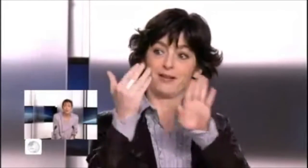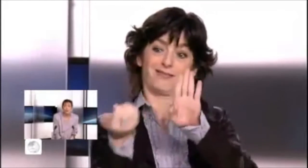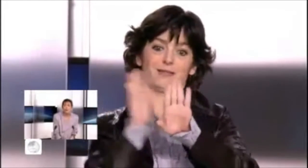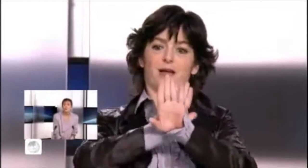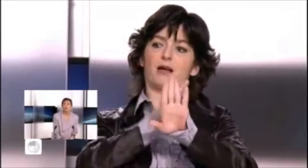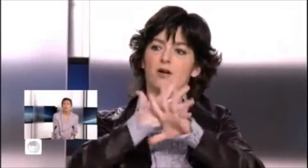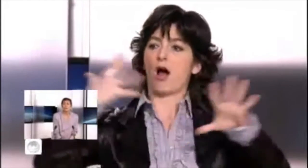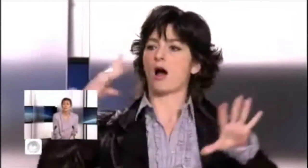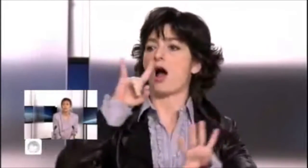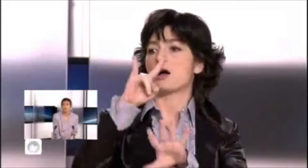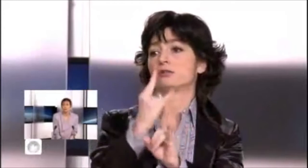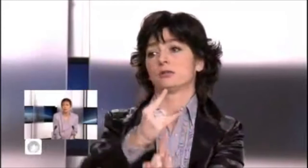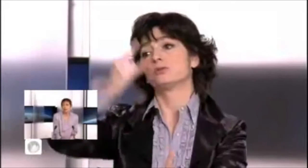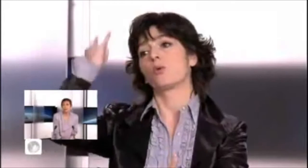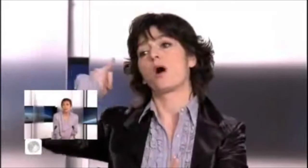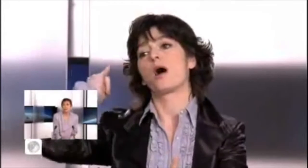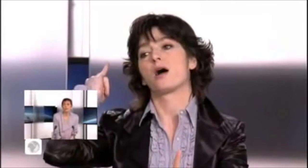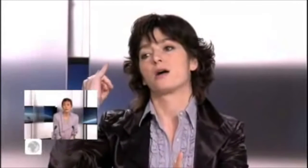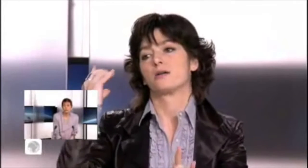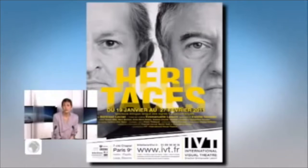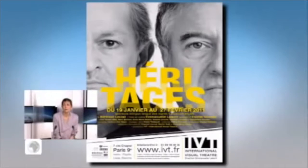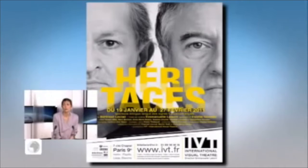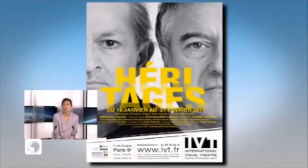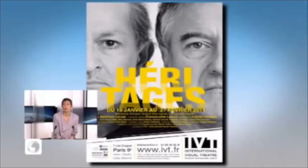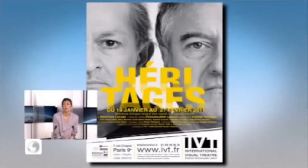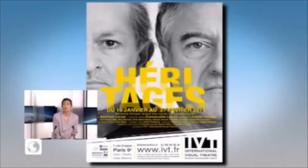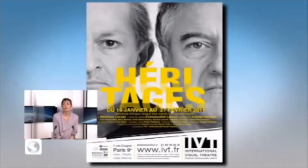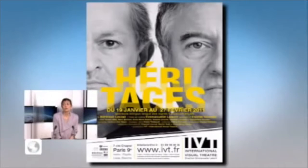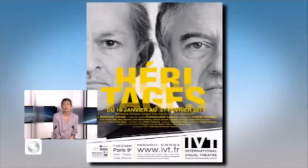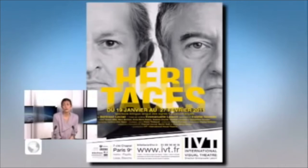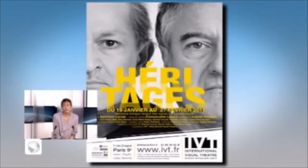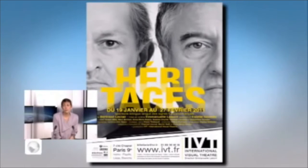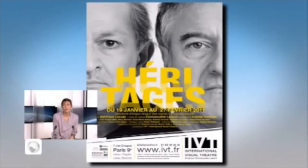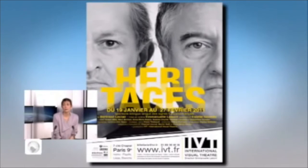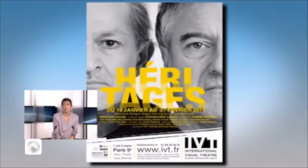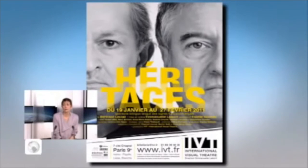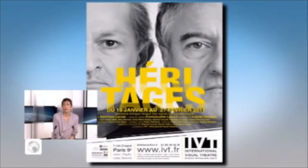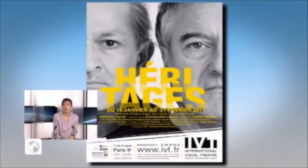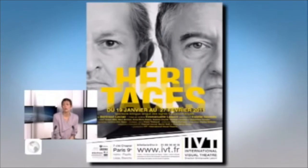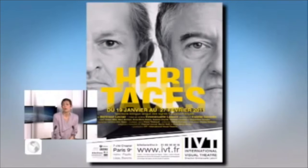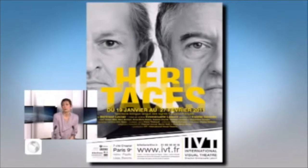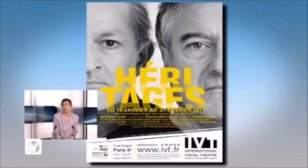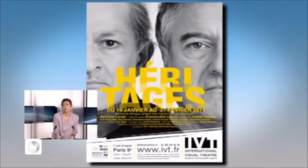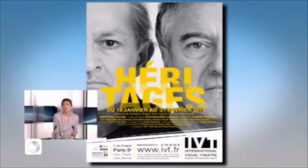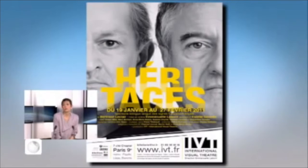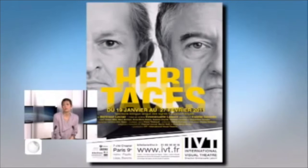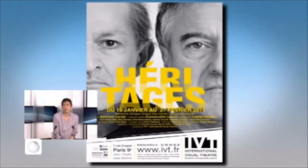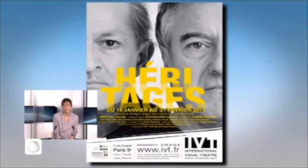histoire. Mais bien sûr, en fait, derrière, nous abordons la grande histoire. Beaucoup de gens ne connaissent pas notre histoire depuis 1880